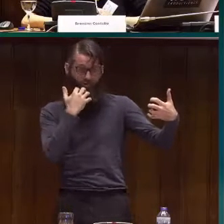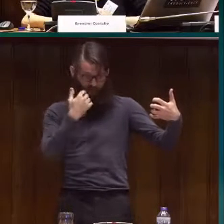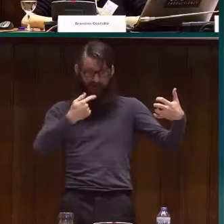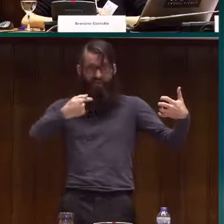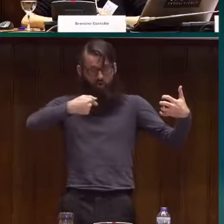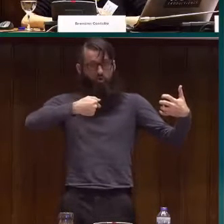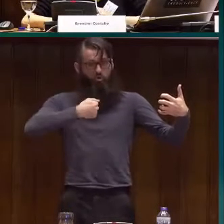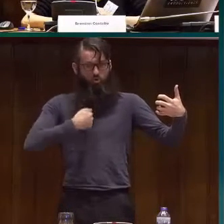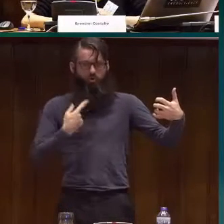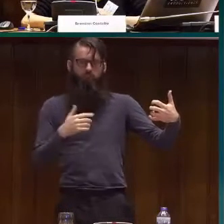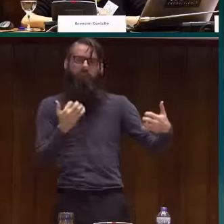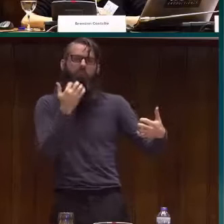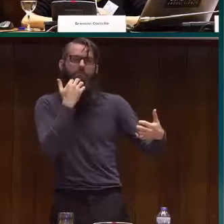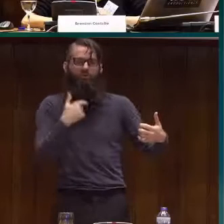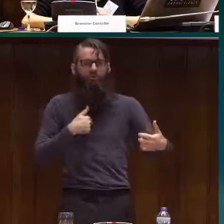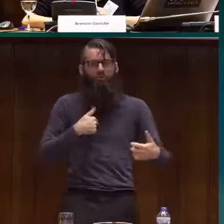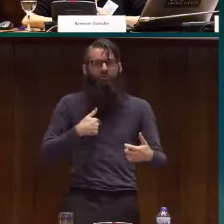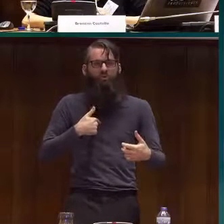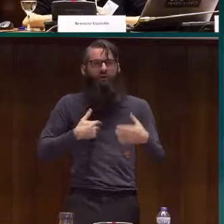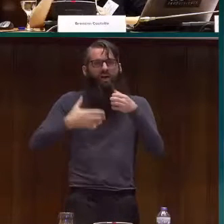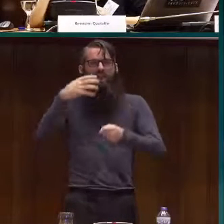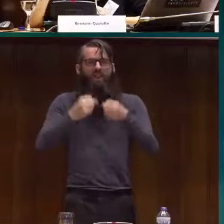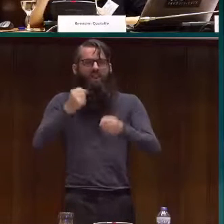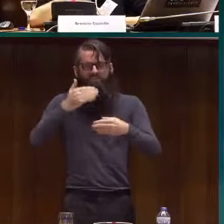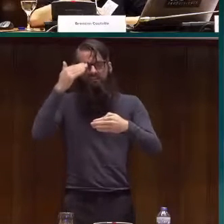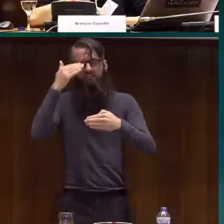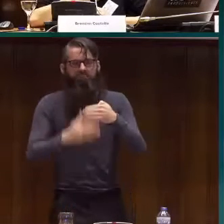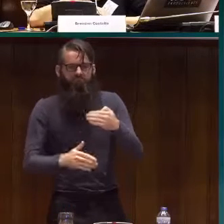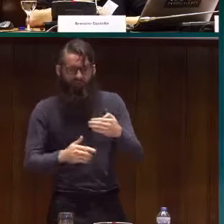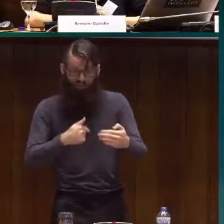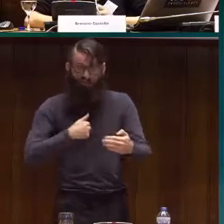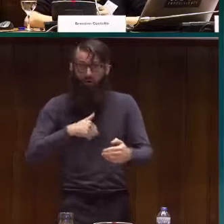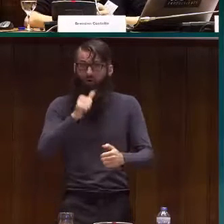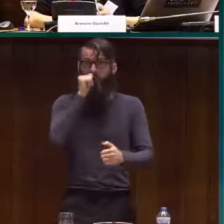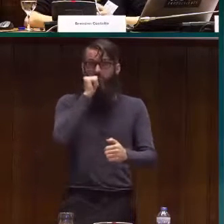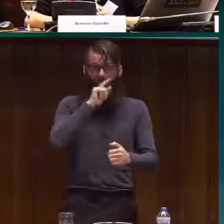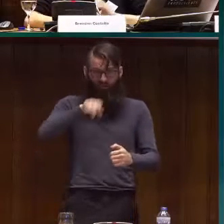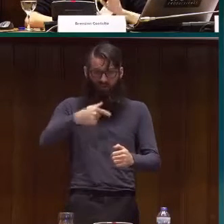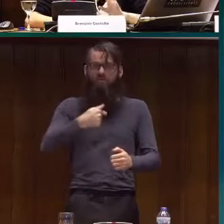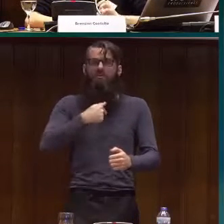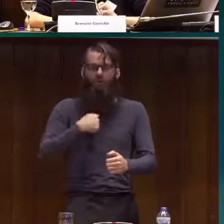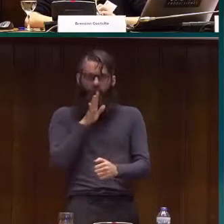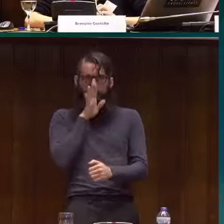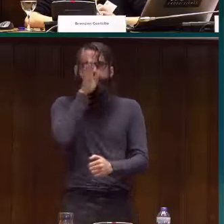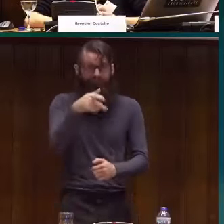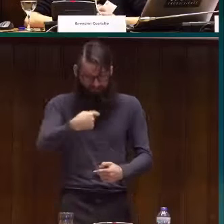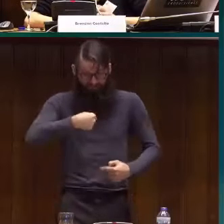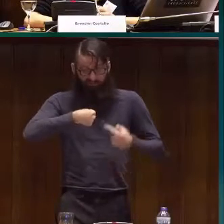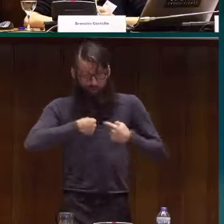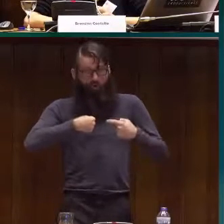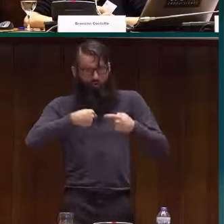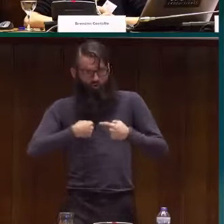bebes leche pasada, vomitarás. Pero veréis que en la frase utiliza también el pronombre de primera, como en el ejemplo del